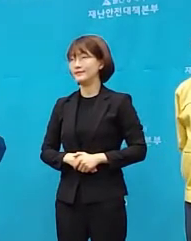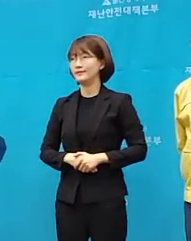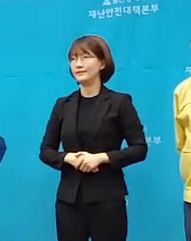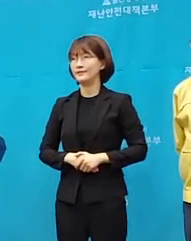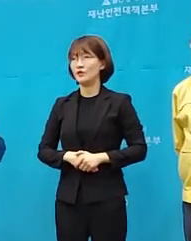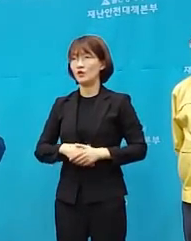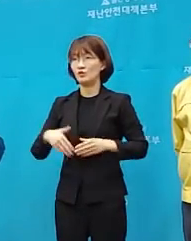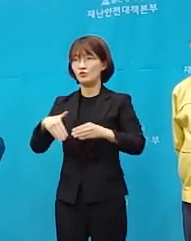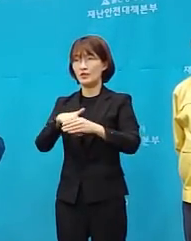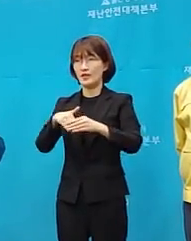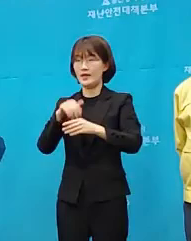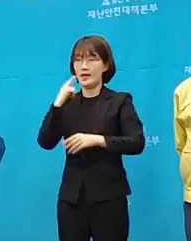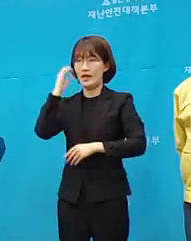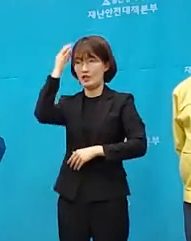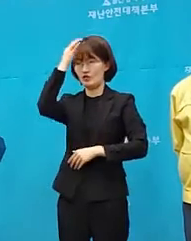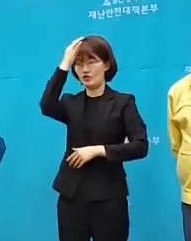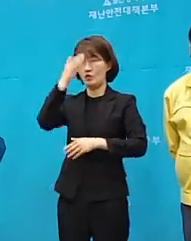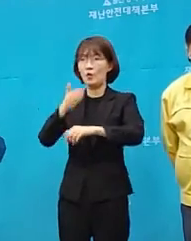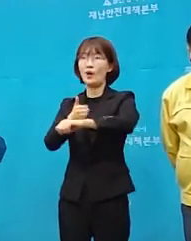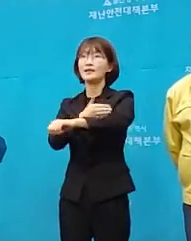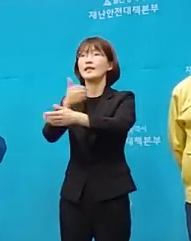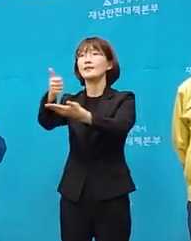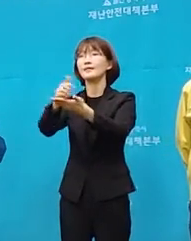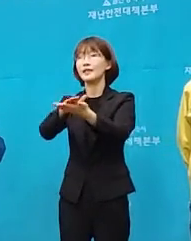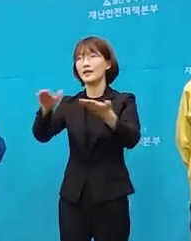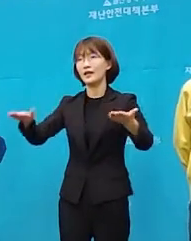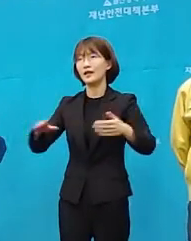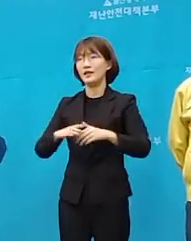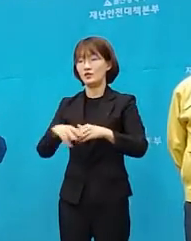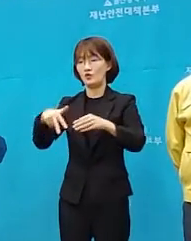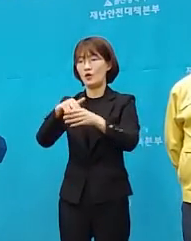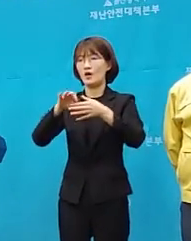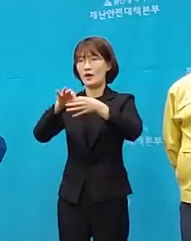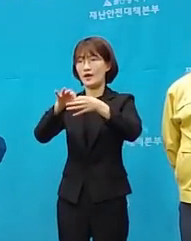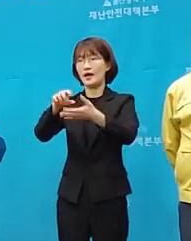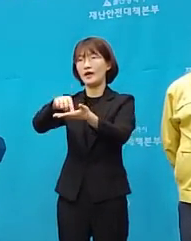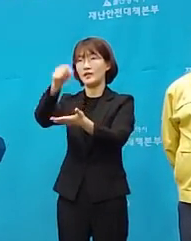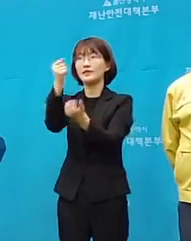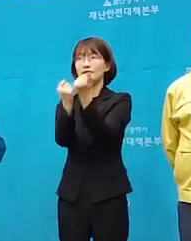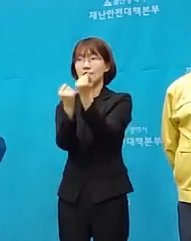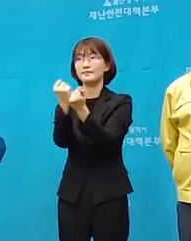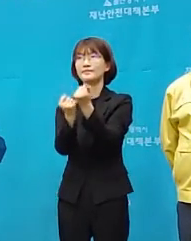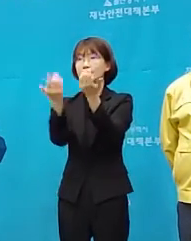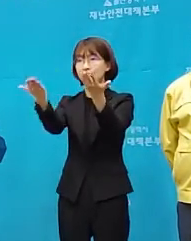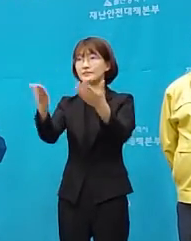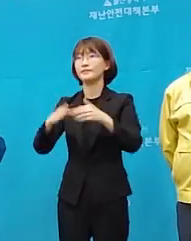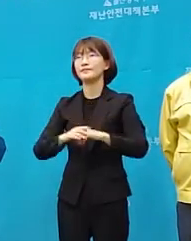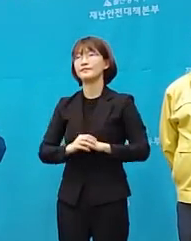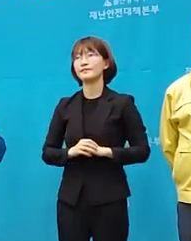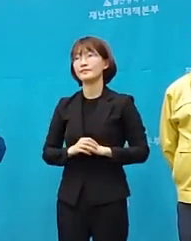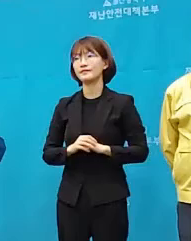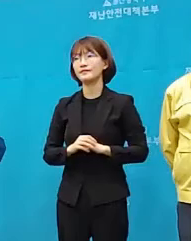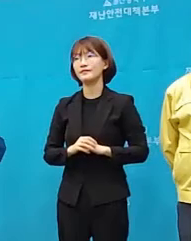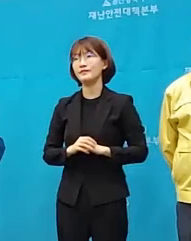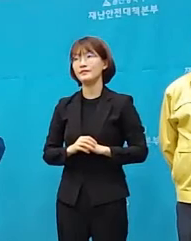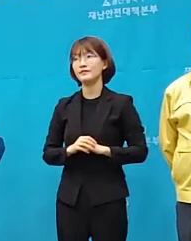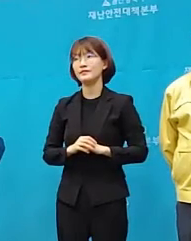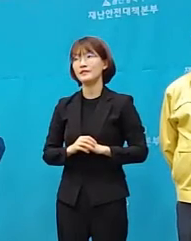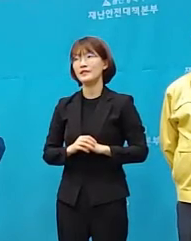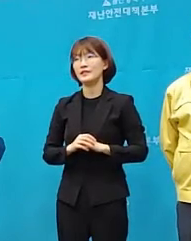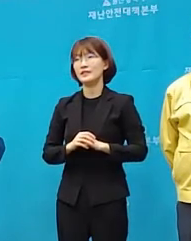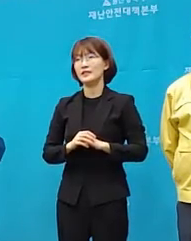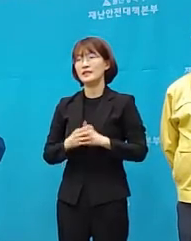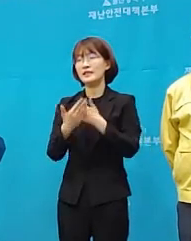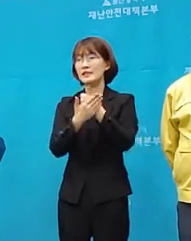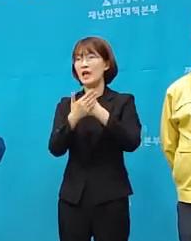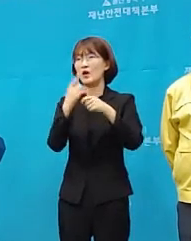예, 문화예술 과장 박용남입니다. 종교단체 관련 조치사항을 간략하게 좀 보고 드리겠습니다. 지금 은혜 교회